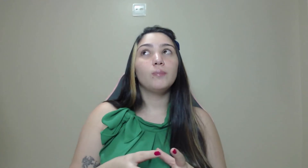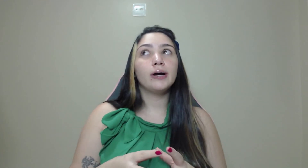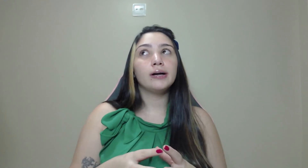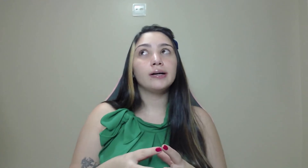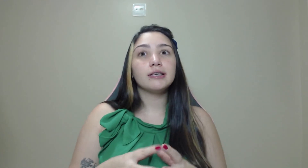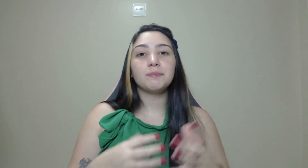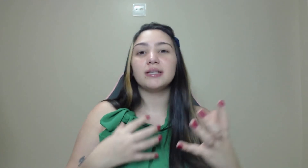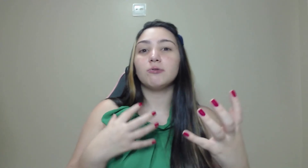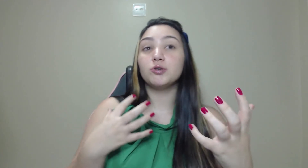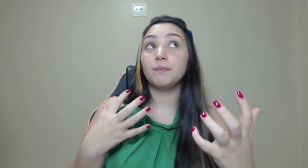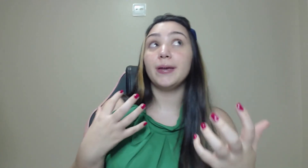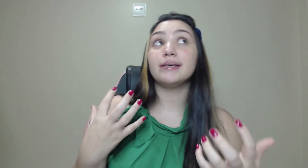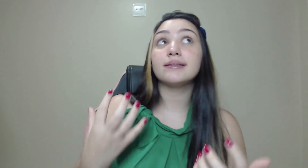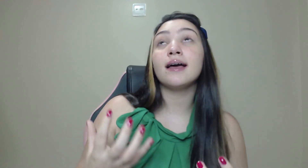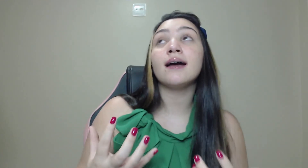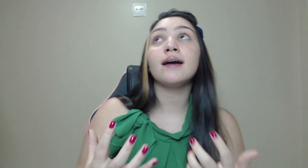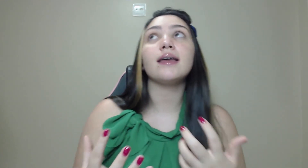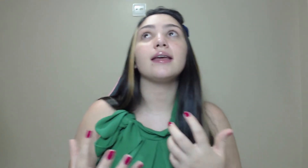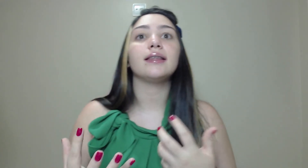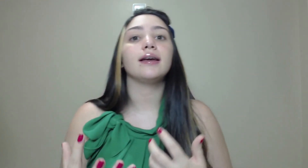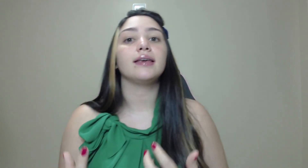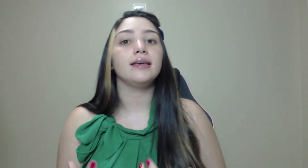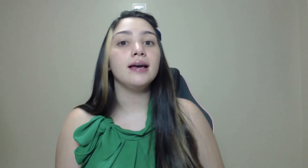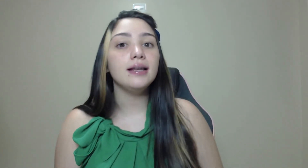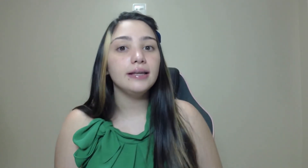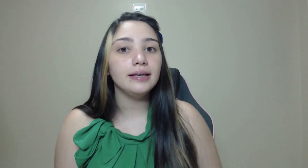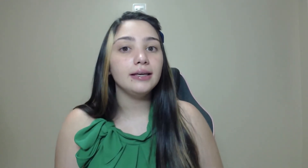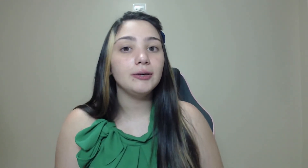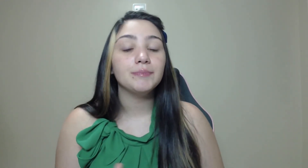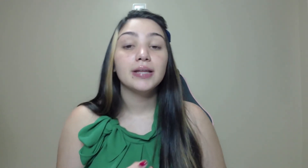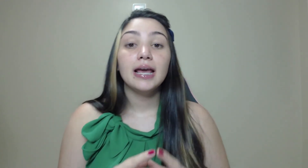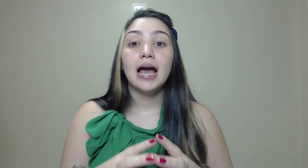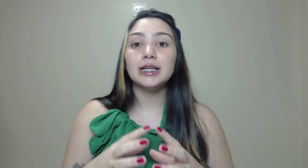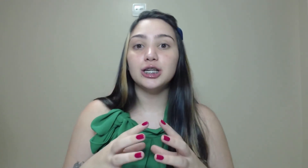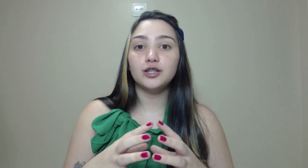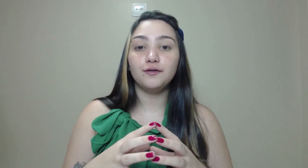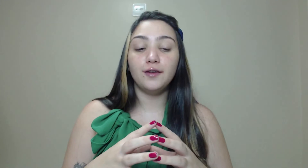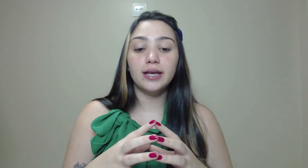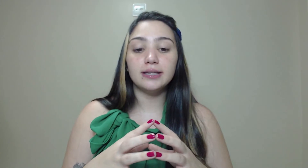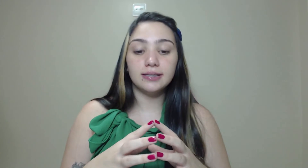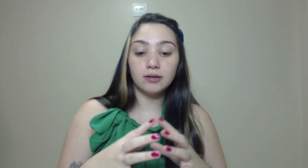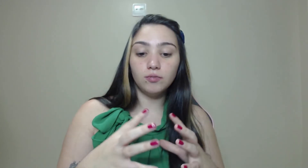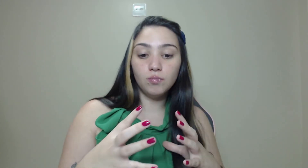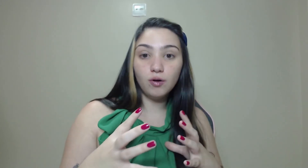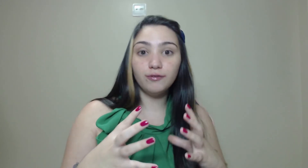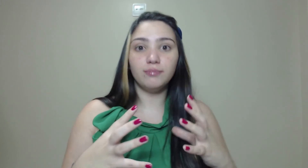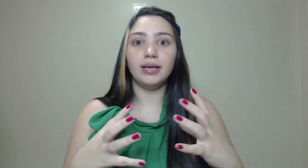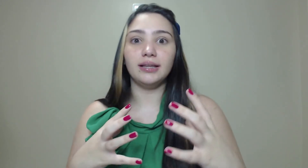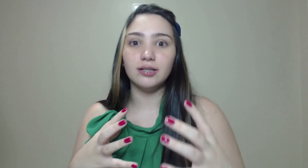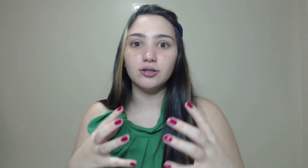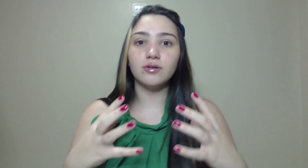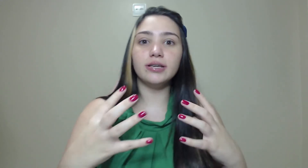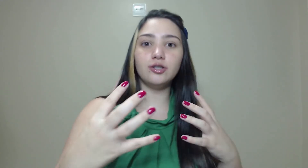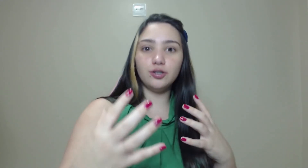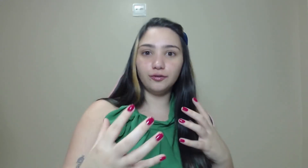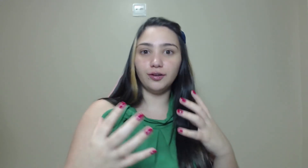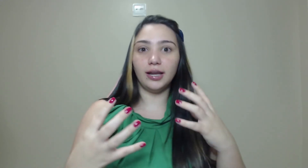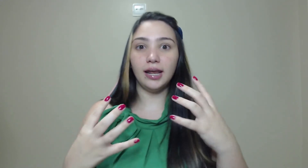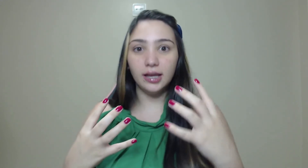Uma expressão de pensar entre aqui e ali, a gente fez movimentações